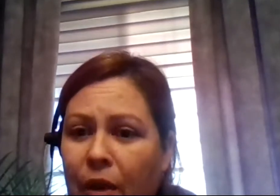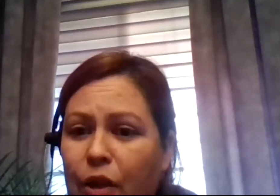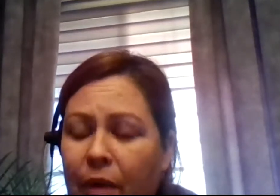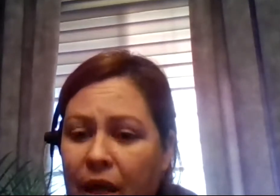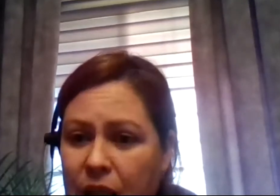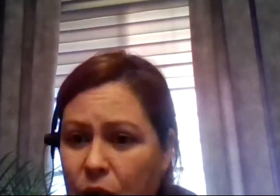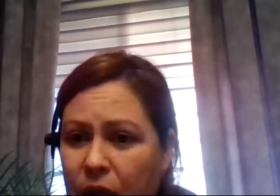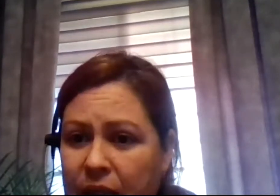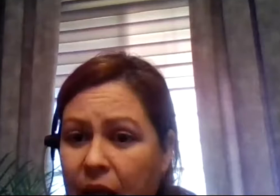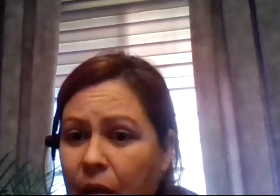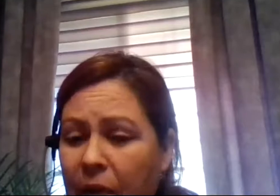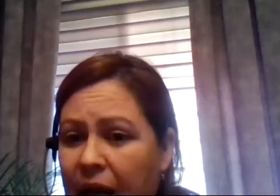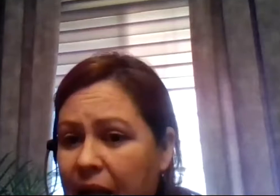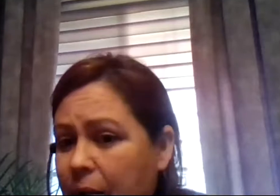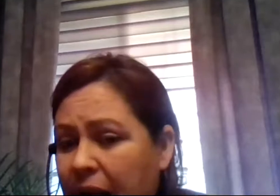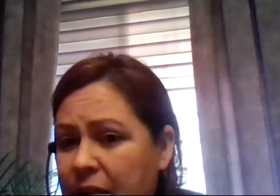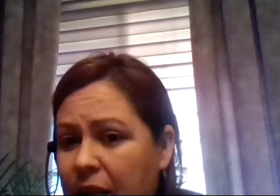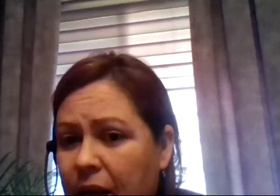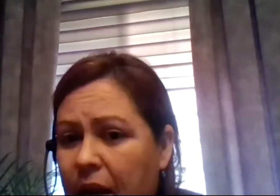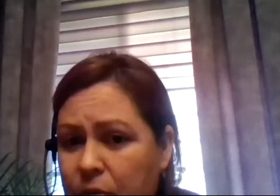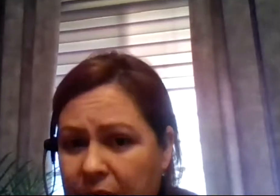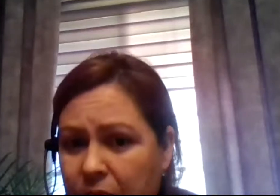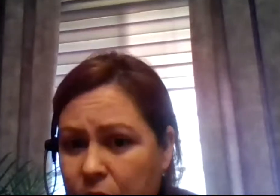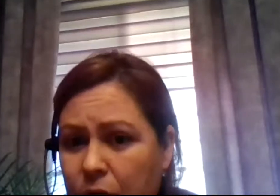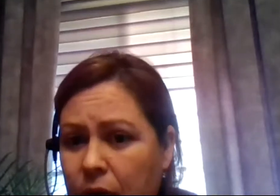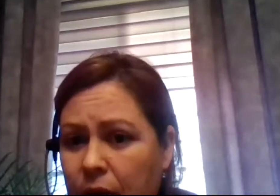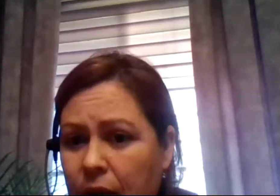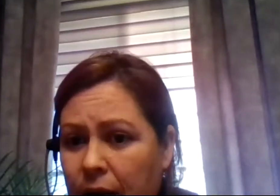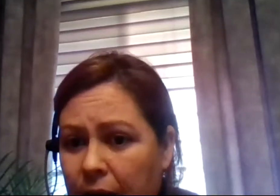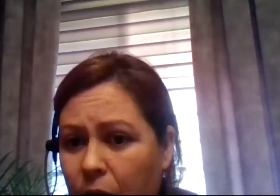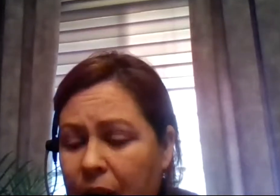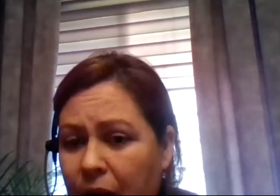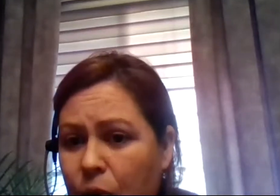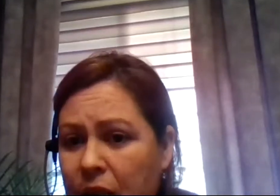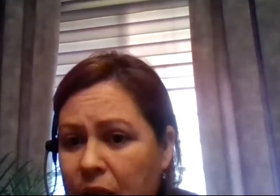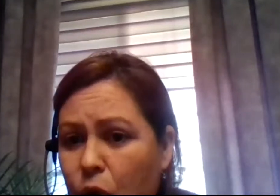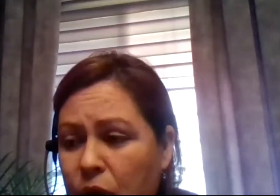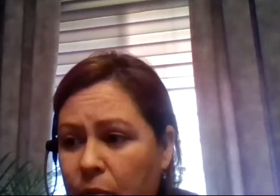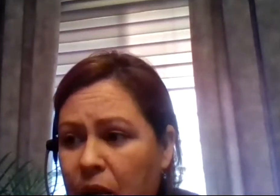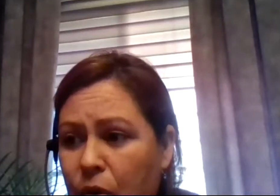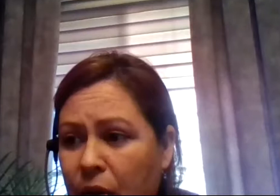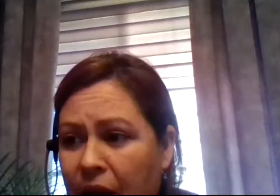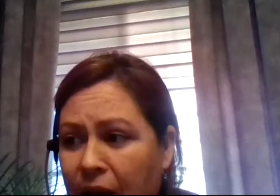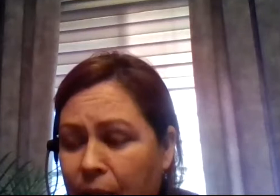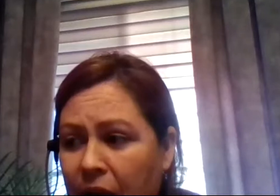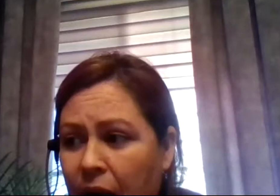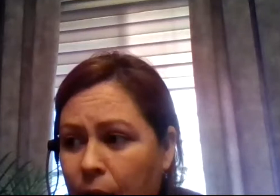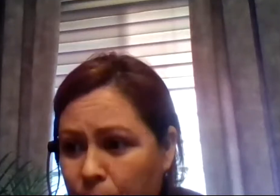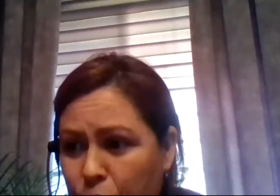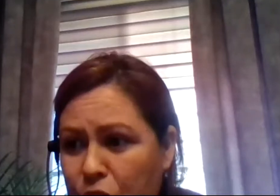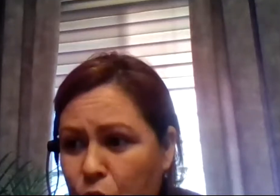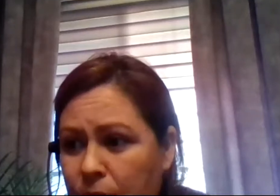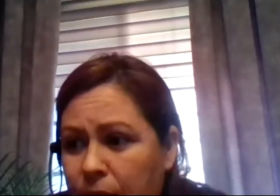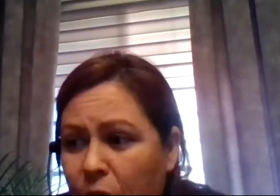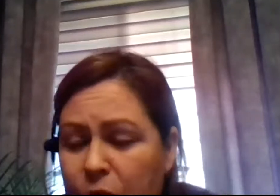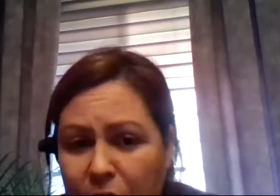preguntas sobre la toma de decisiones? Para sentar las bases, ¿no? Cuando hablamos de desconocimiento de,